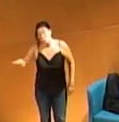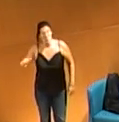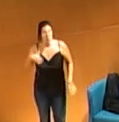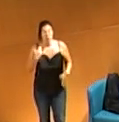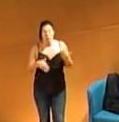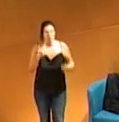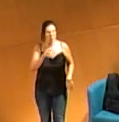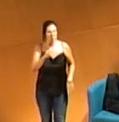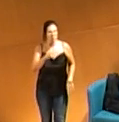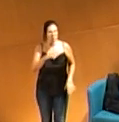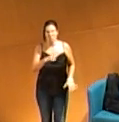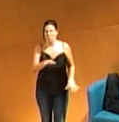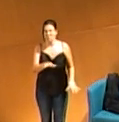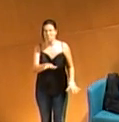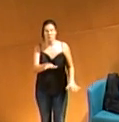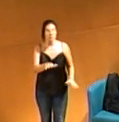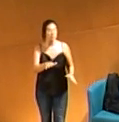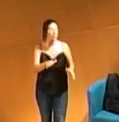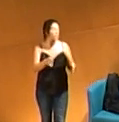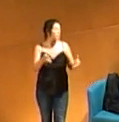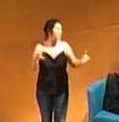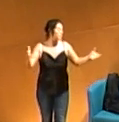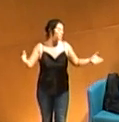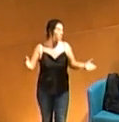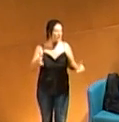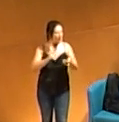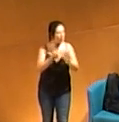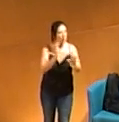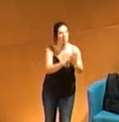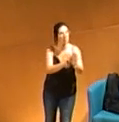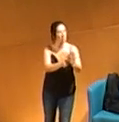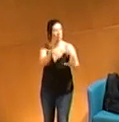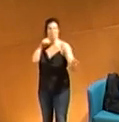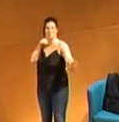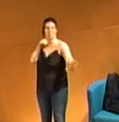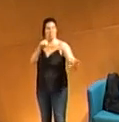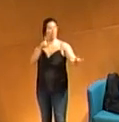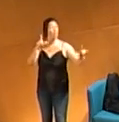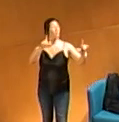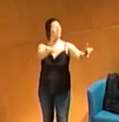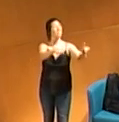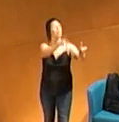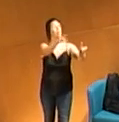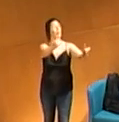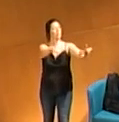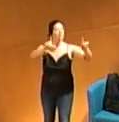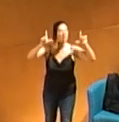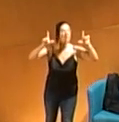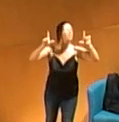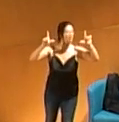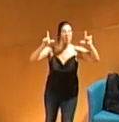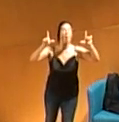aussi un tableau impressionniste, on ne va voir que des points. On prend de la distance et on apprend à avoir une cathédrale, on apprend à voir le